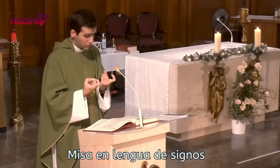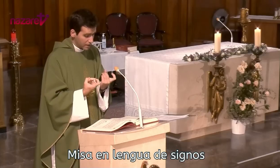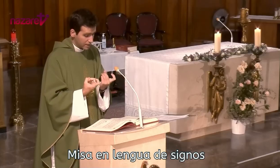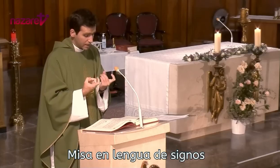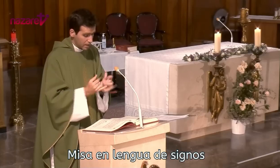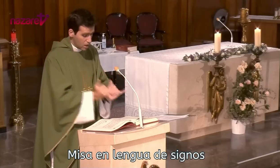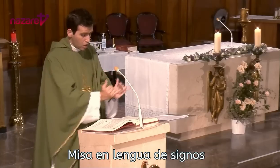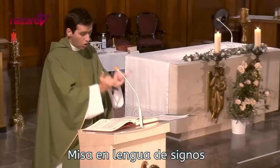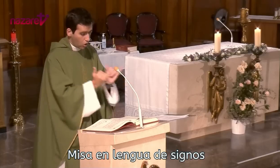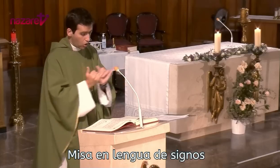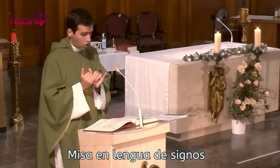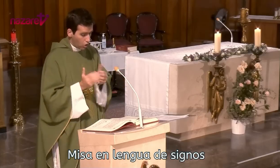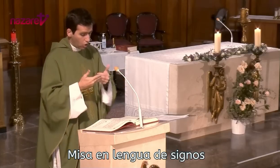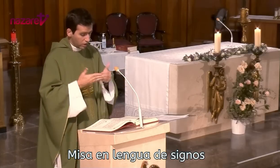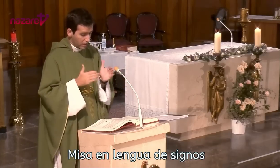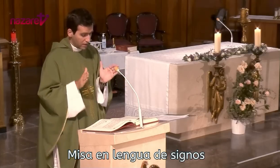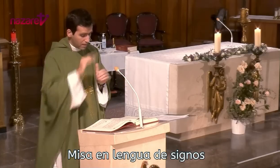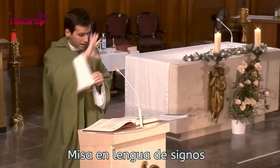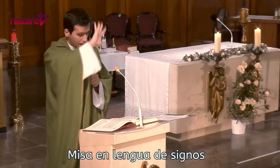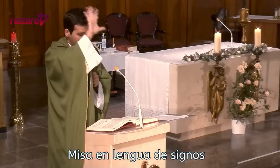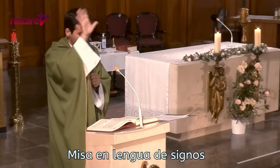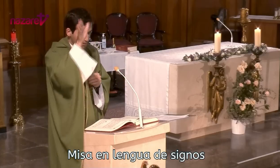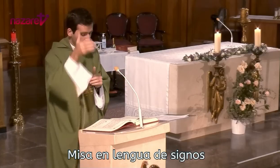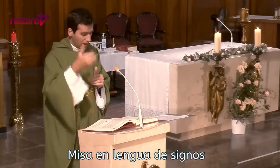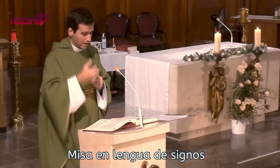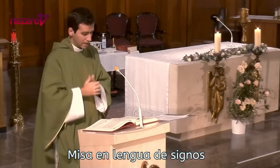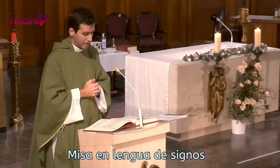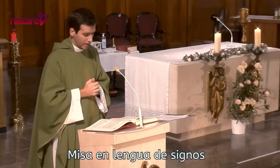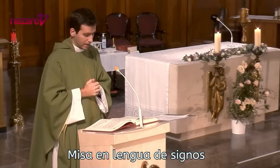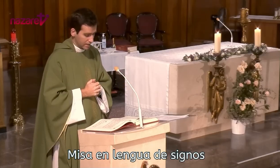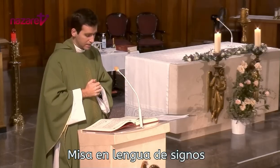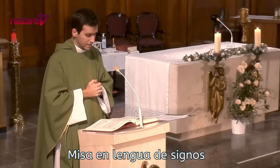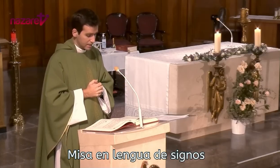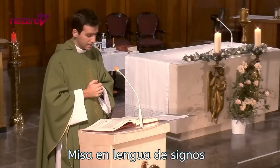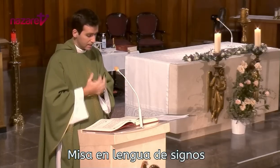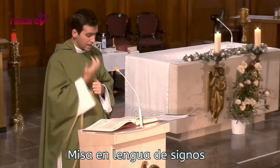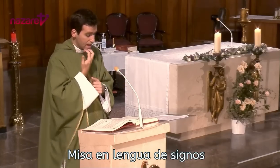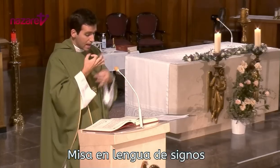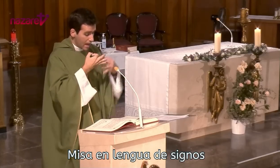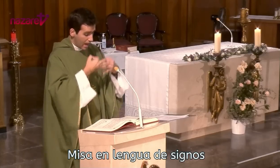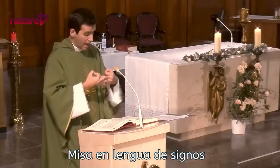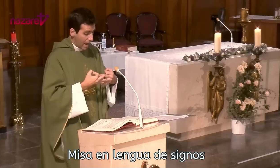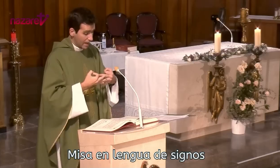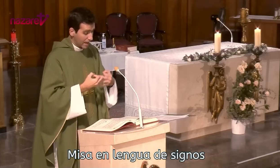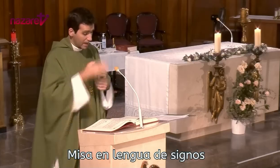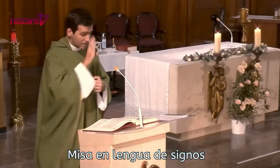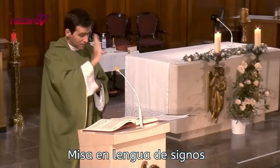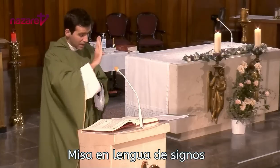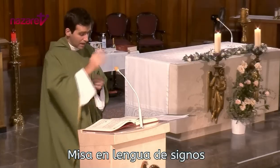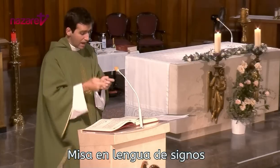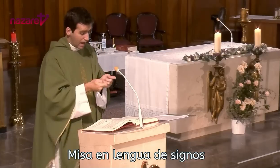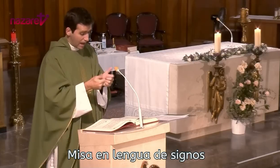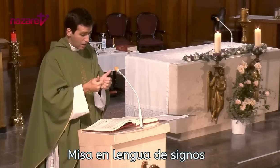falte, os reciban en las moradas eternas. El que es fiel en lo